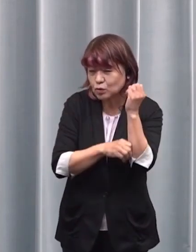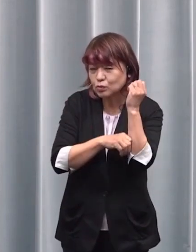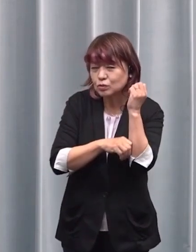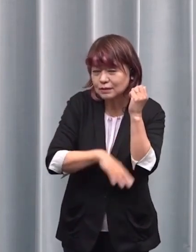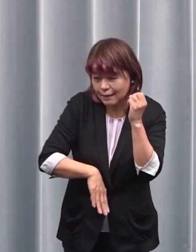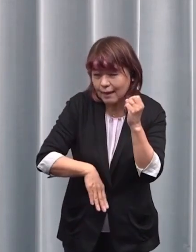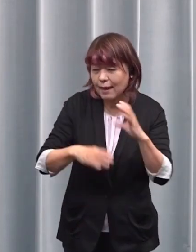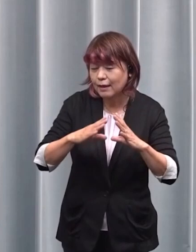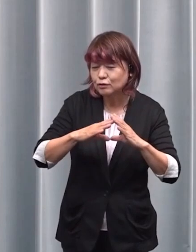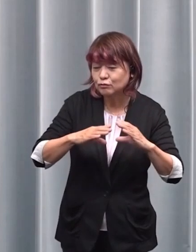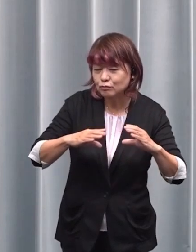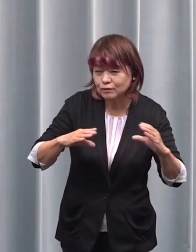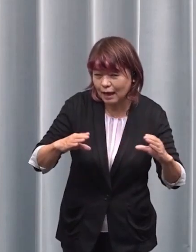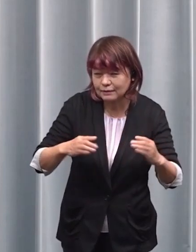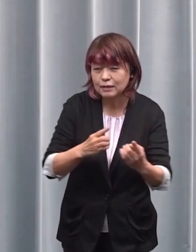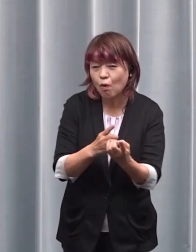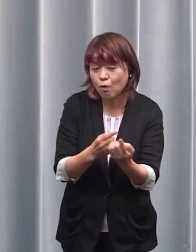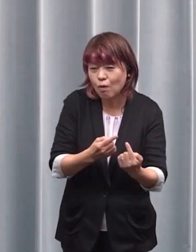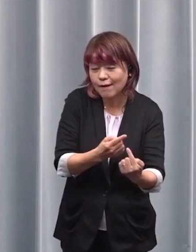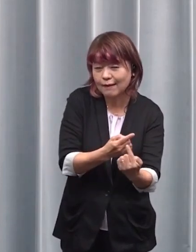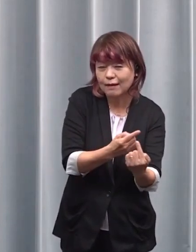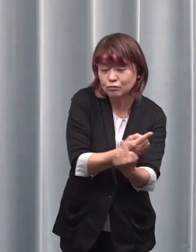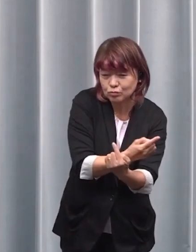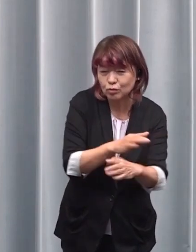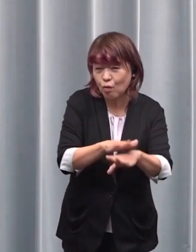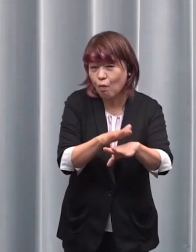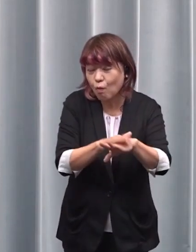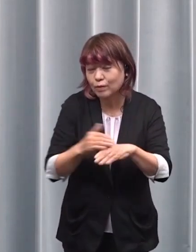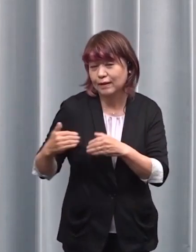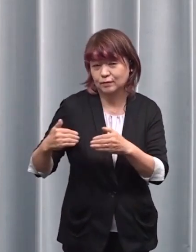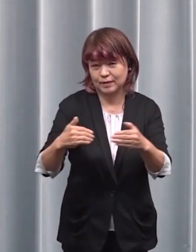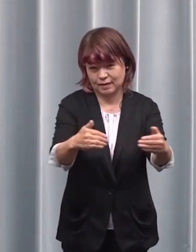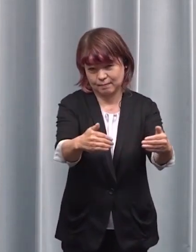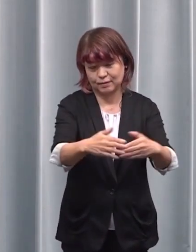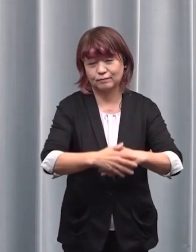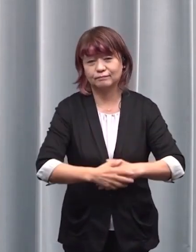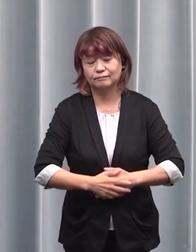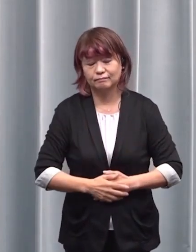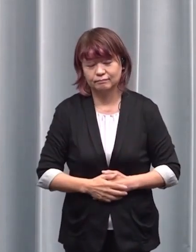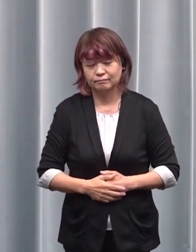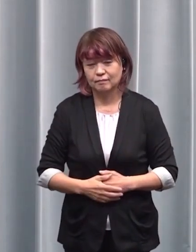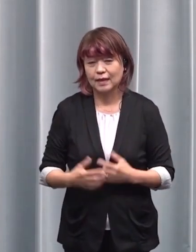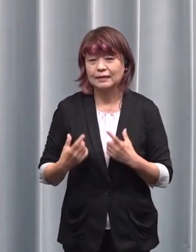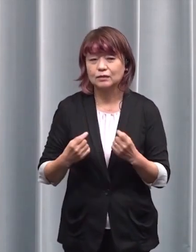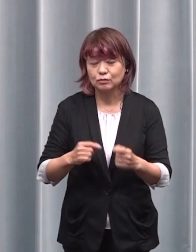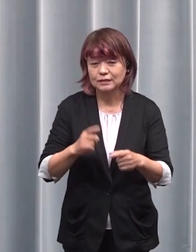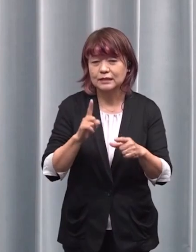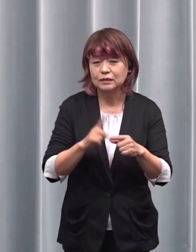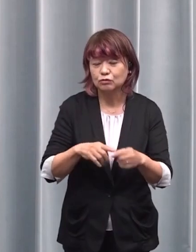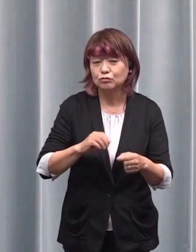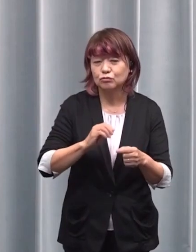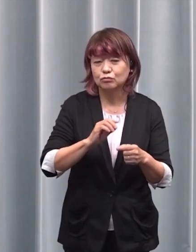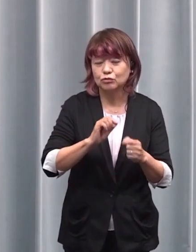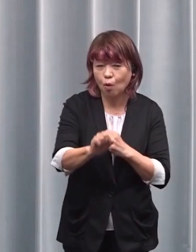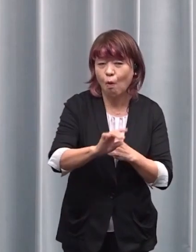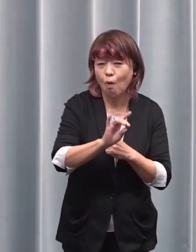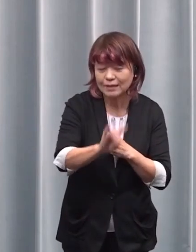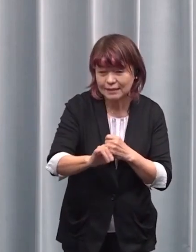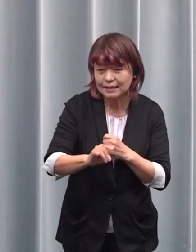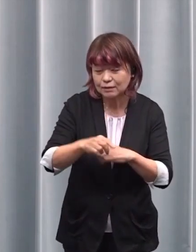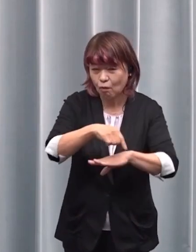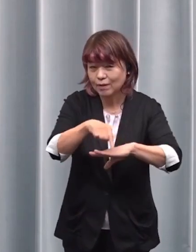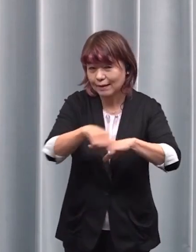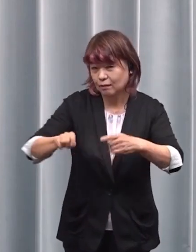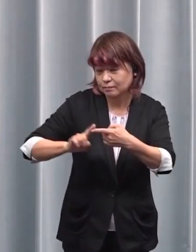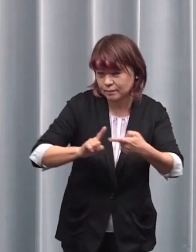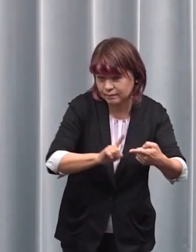するステップバイステップのアプローチで進めています。引き続き中長期ロードマップに基づき国も